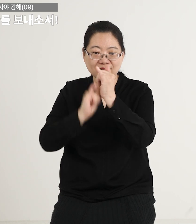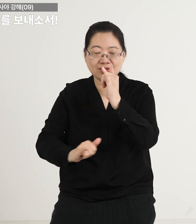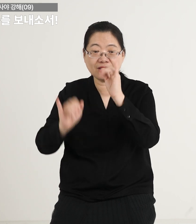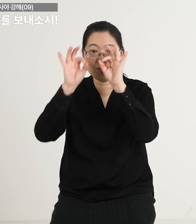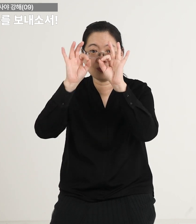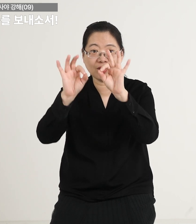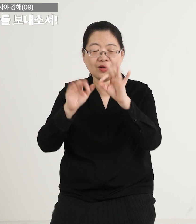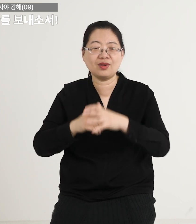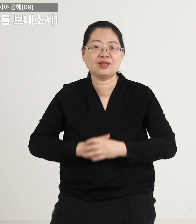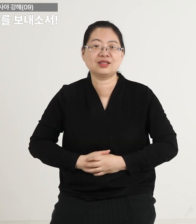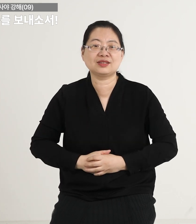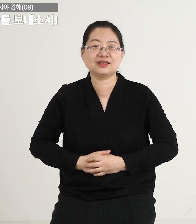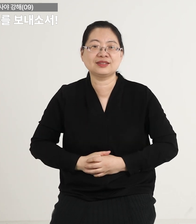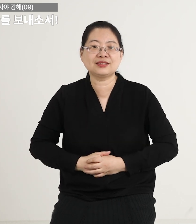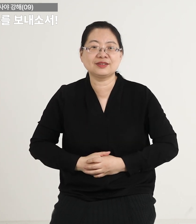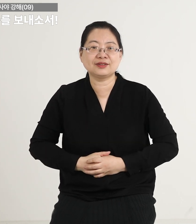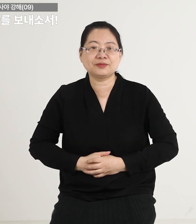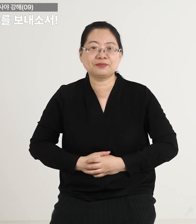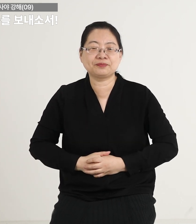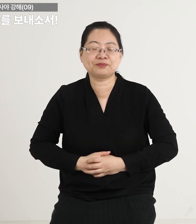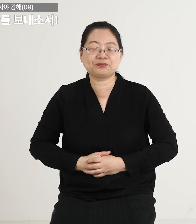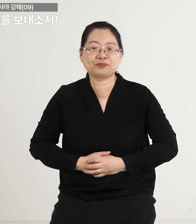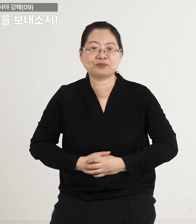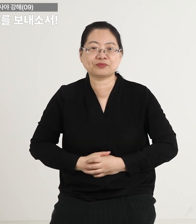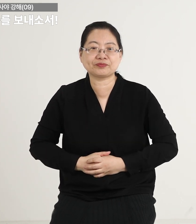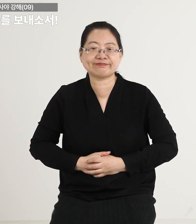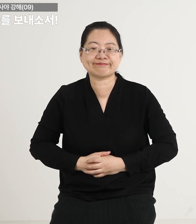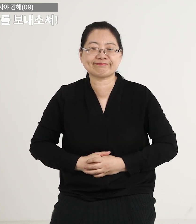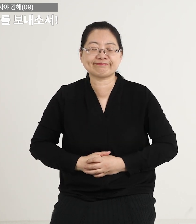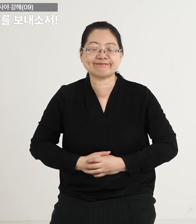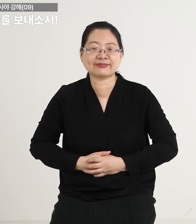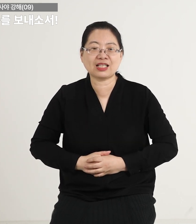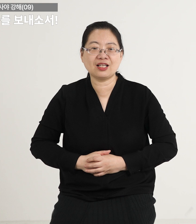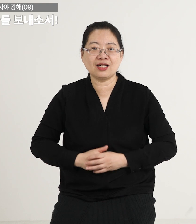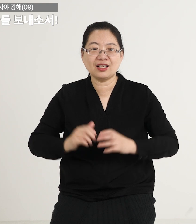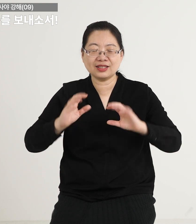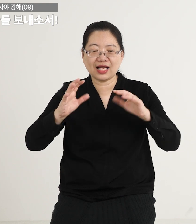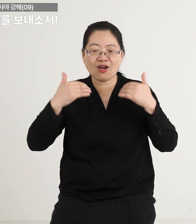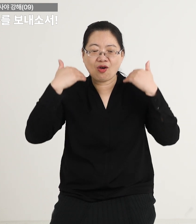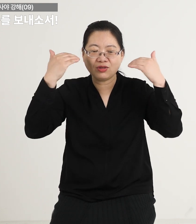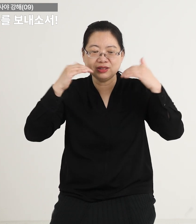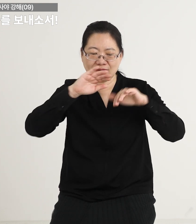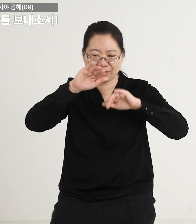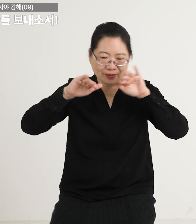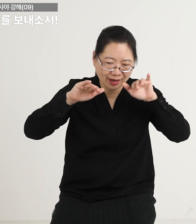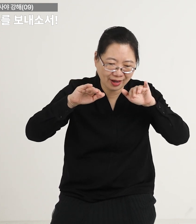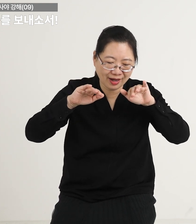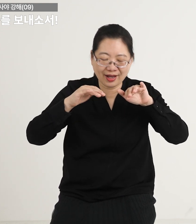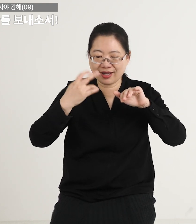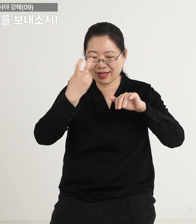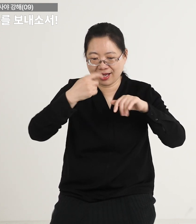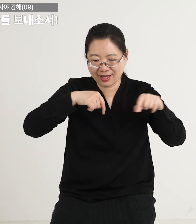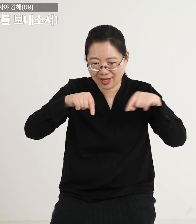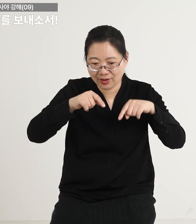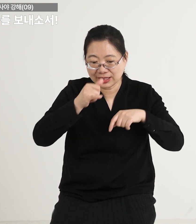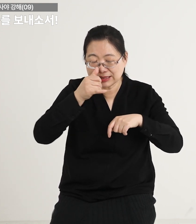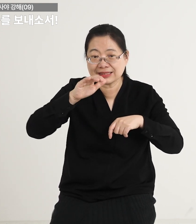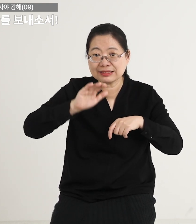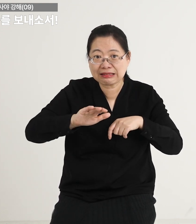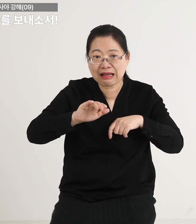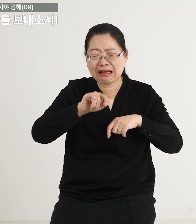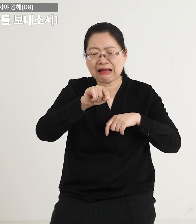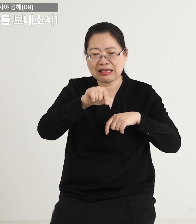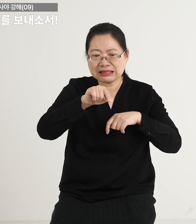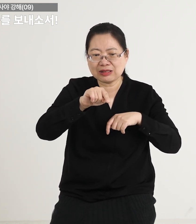보면 섭정의 형태로 나라가 경영이 되죠. 근데 그 섭정이 대체적으로